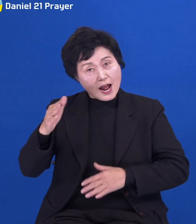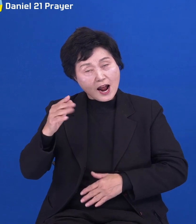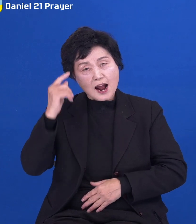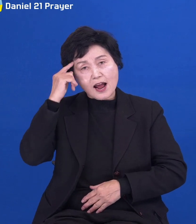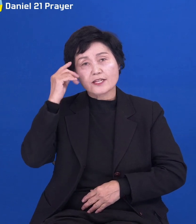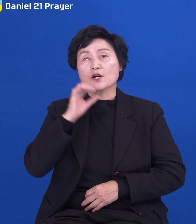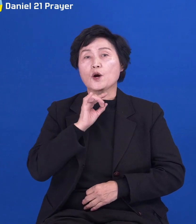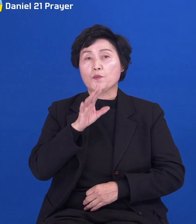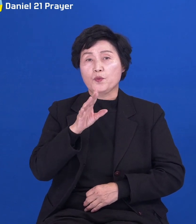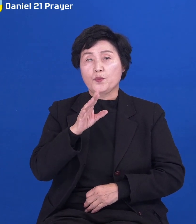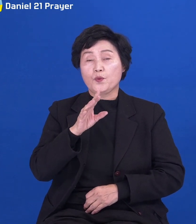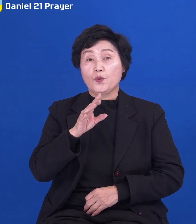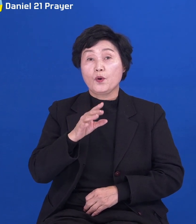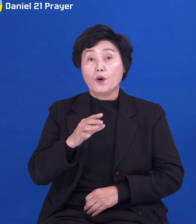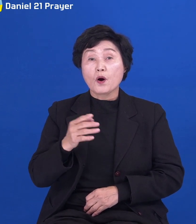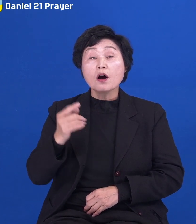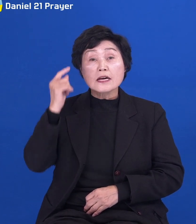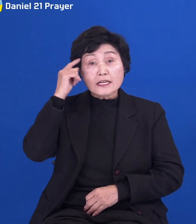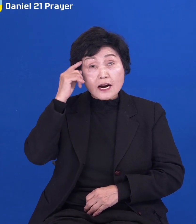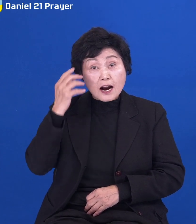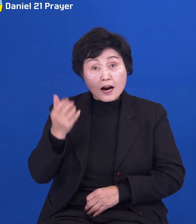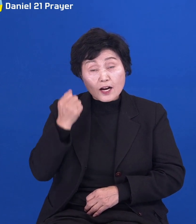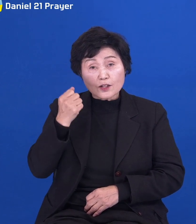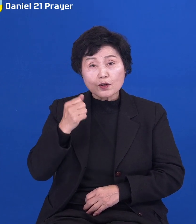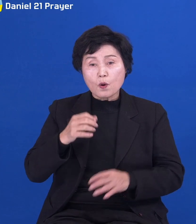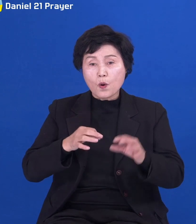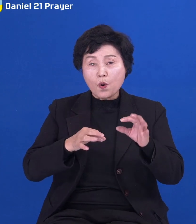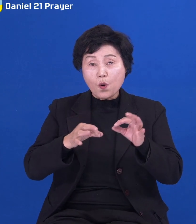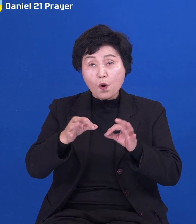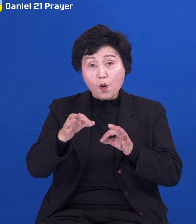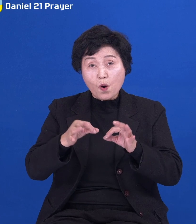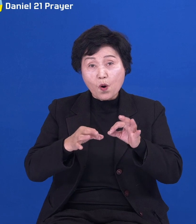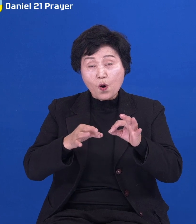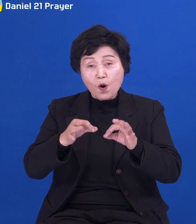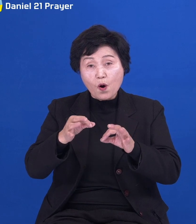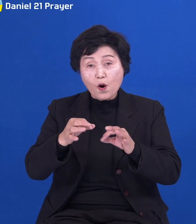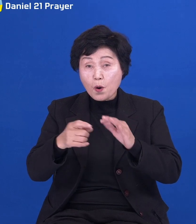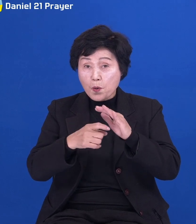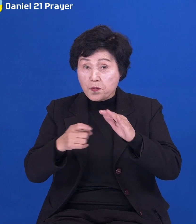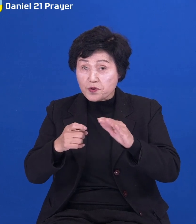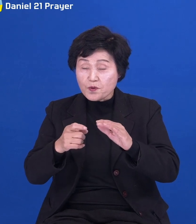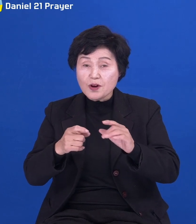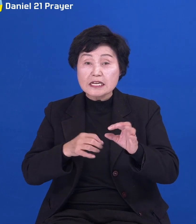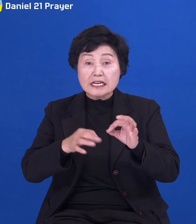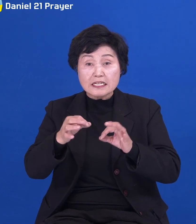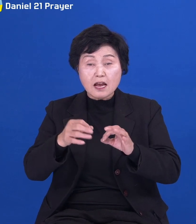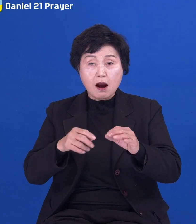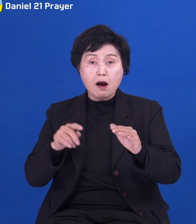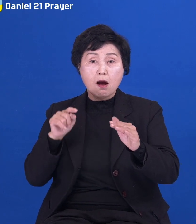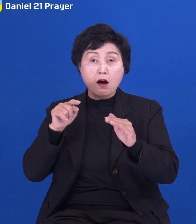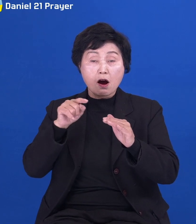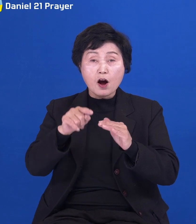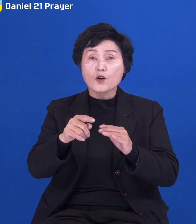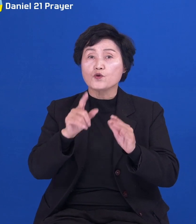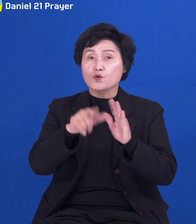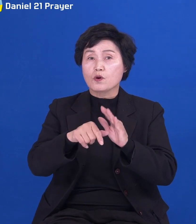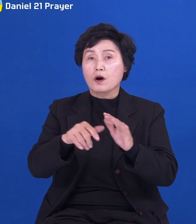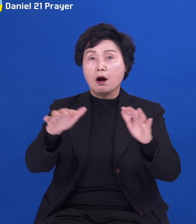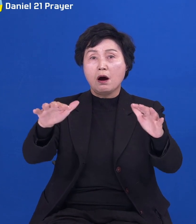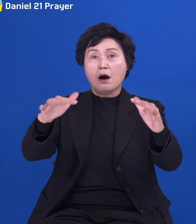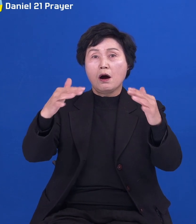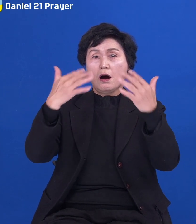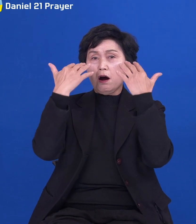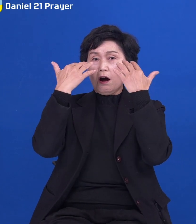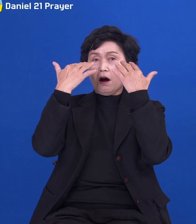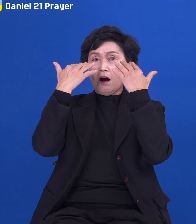시장에 들어섰는데요. 시장에 들어서는 그 순간 그 시장 아주머니들이 다 저희를 쳐다보는 거예요. 제가 지금 한참 꽂힌